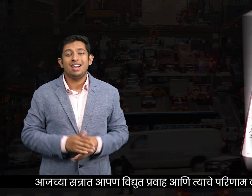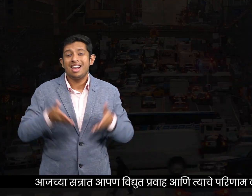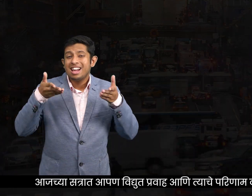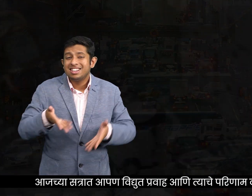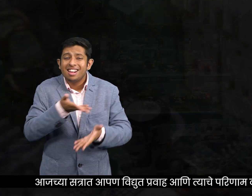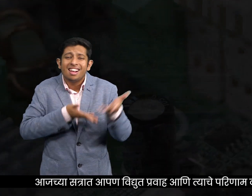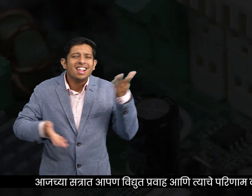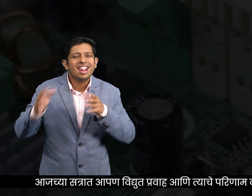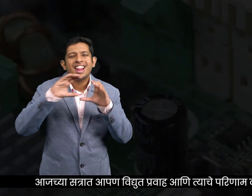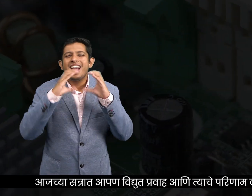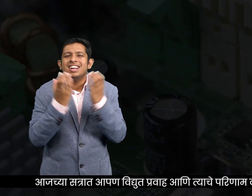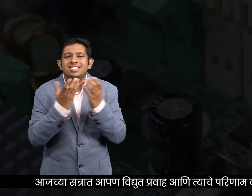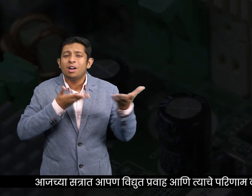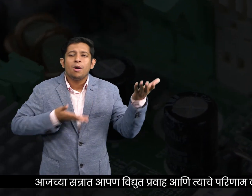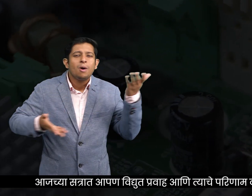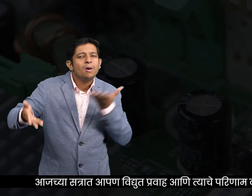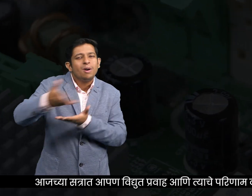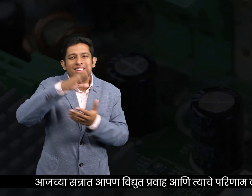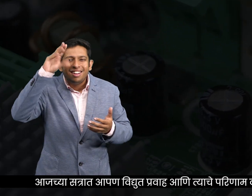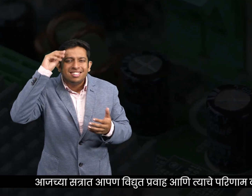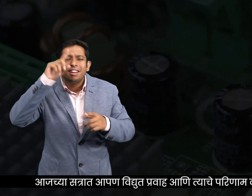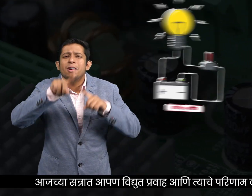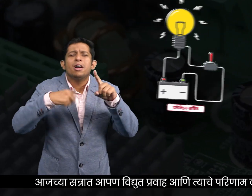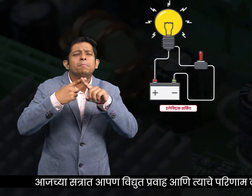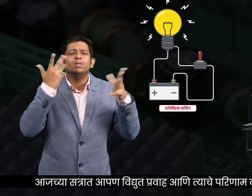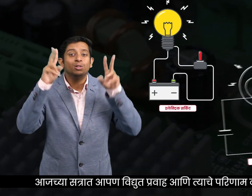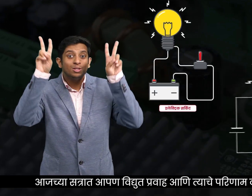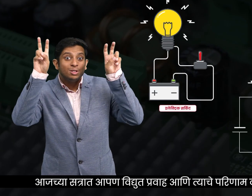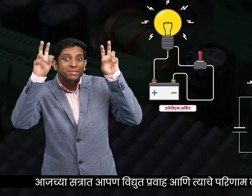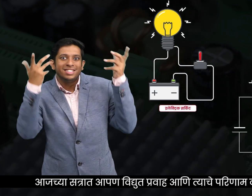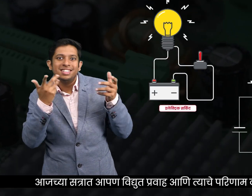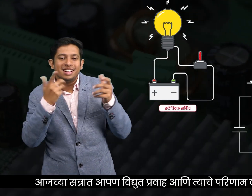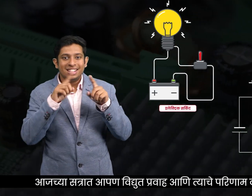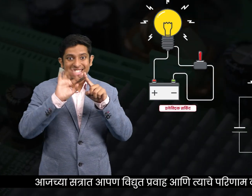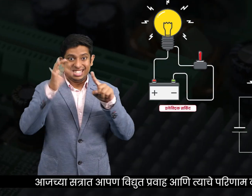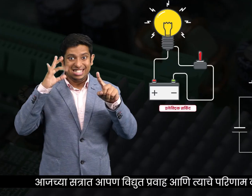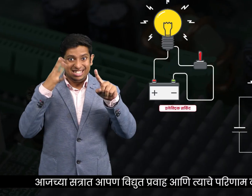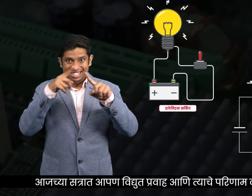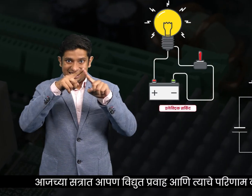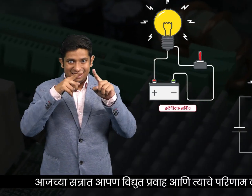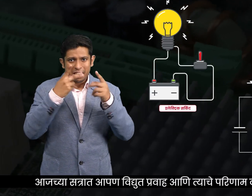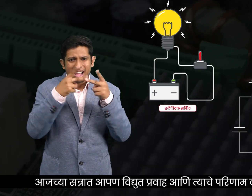आजच्या सत्रात आपण विद्युत प्रवाह आणि त्याचे परिणाम वर्ग 7वा विज्ञान